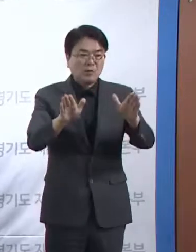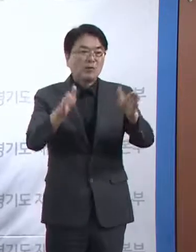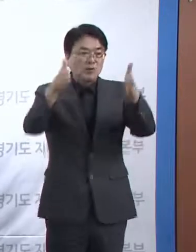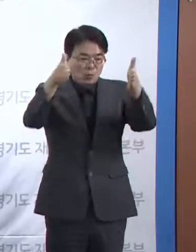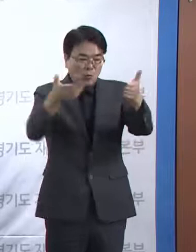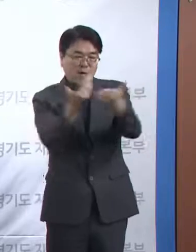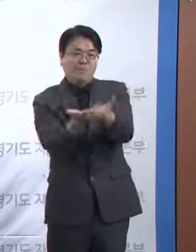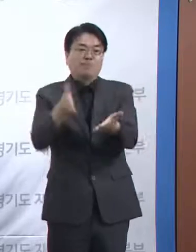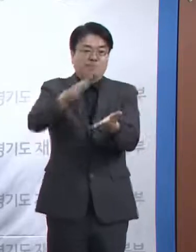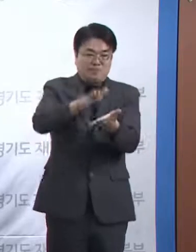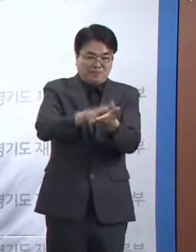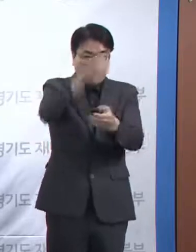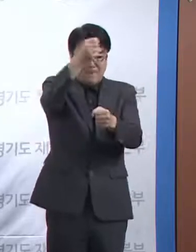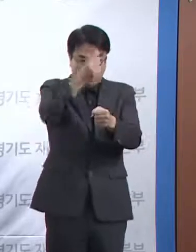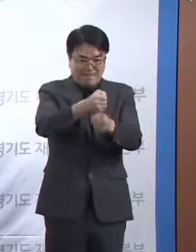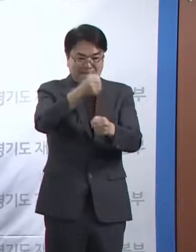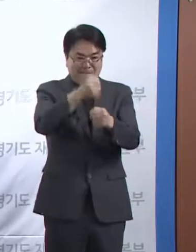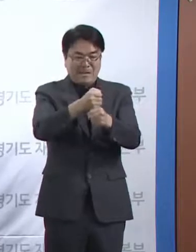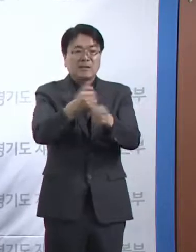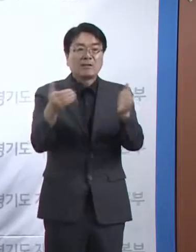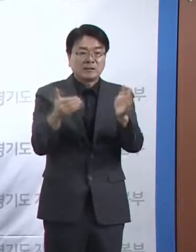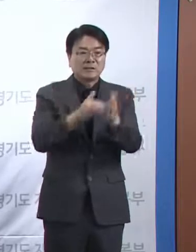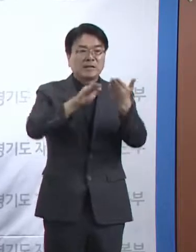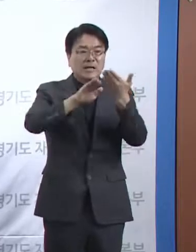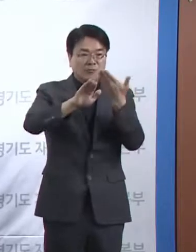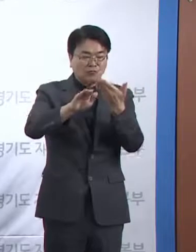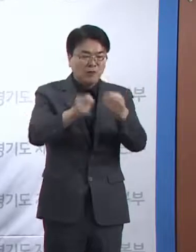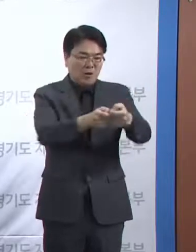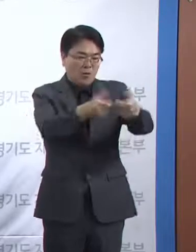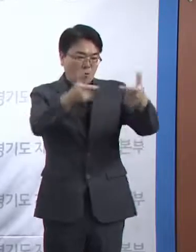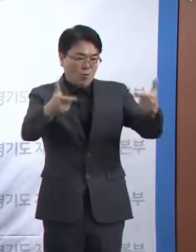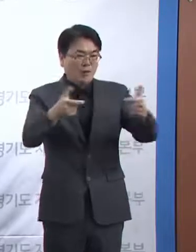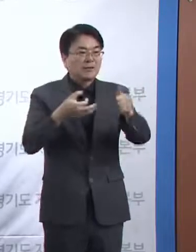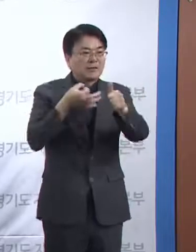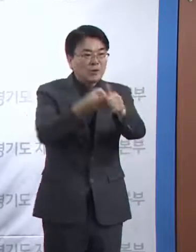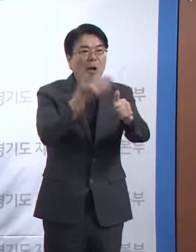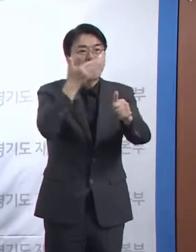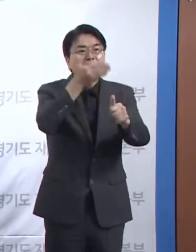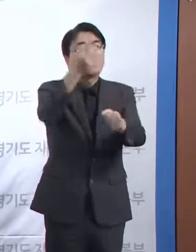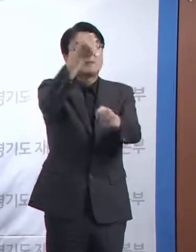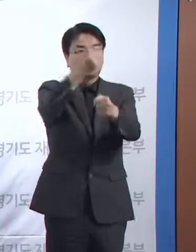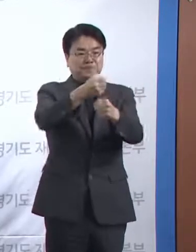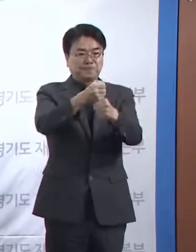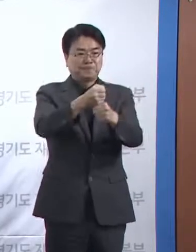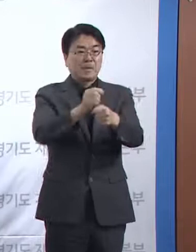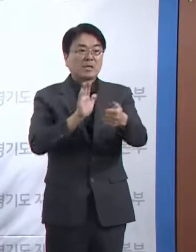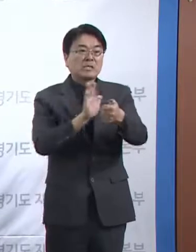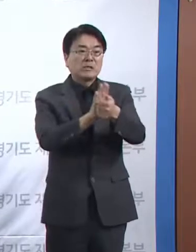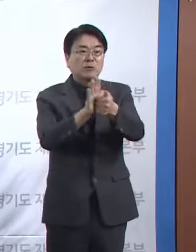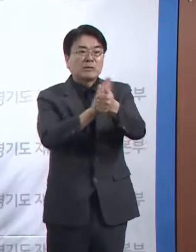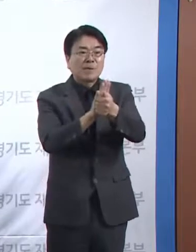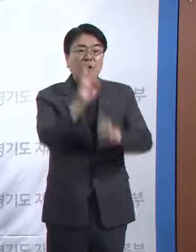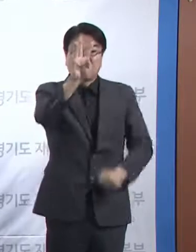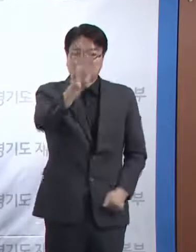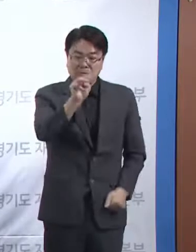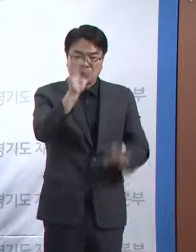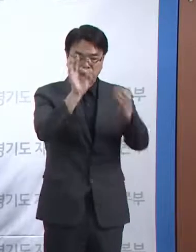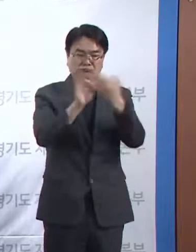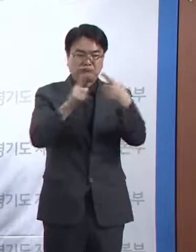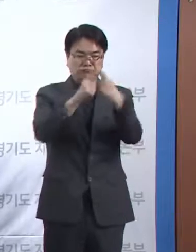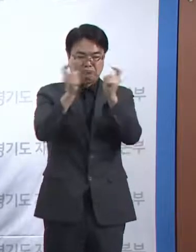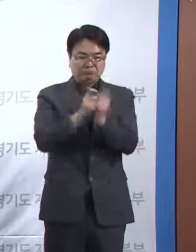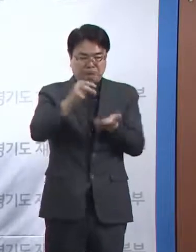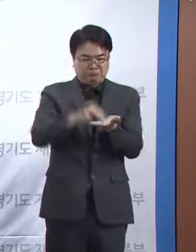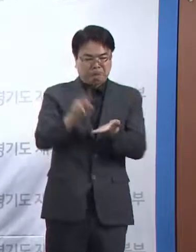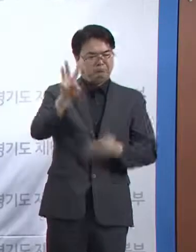확대 지급이 가능하도록 하겠습니다. 지원되는 3만 원은 개인별로 보면